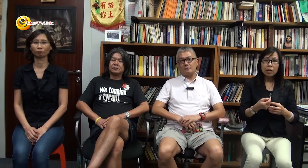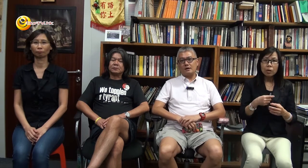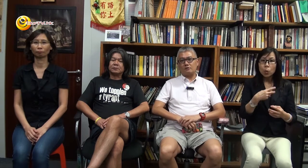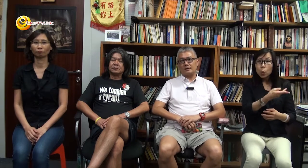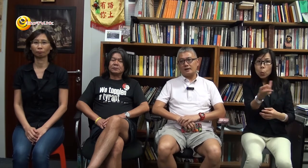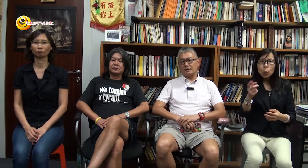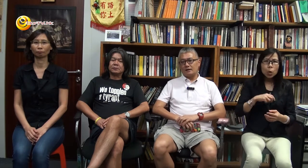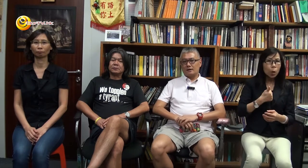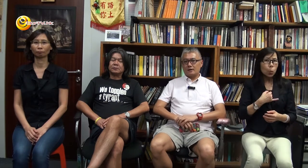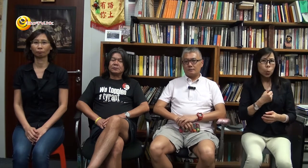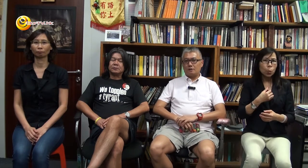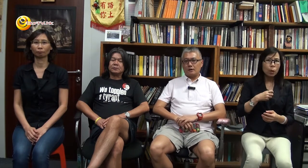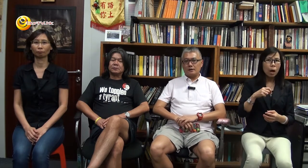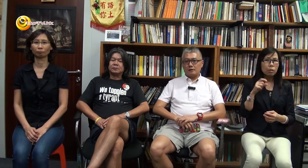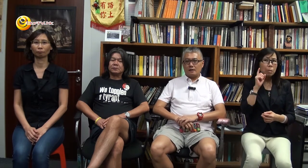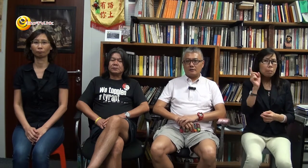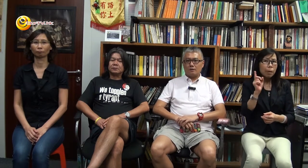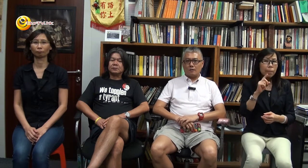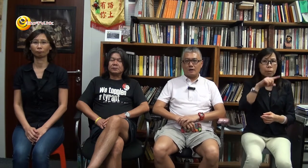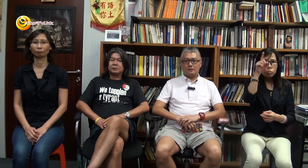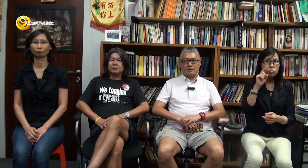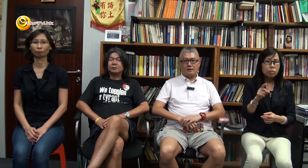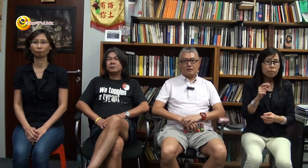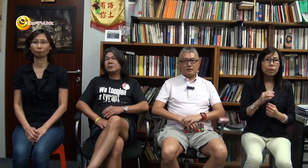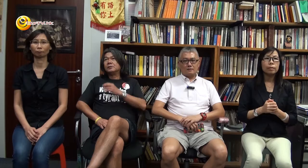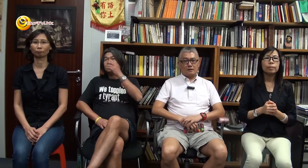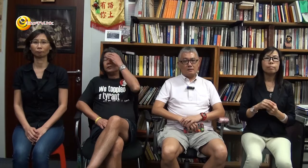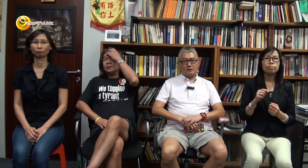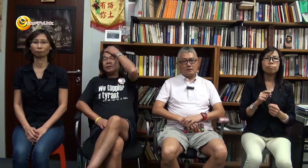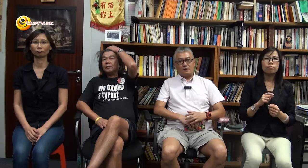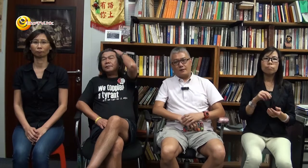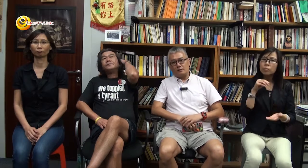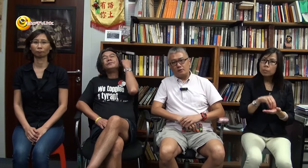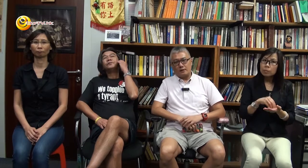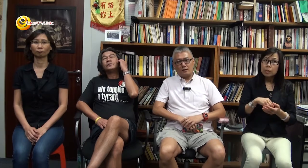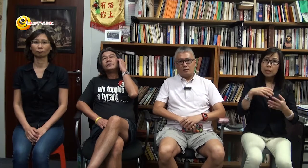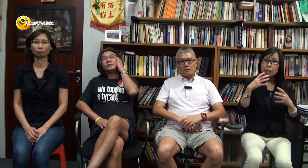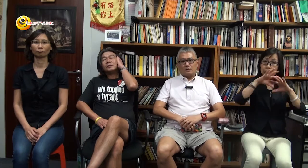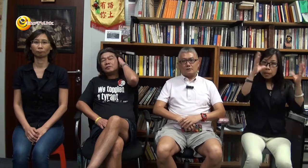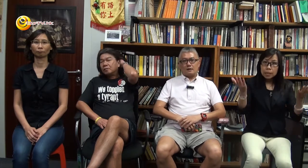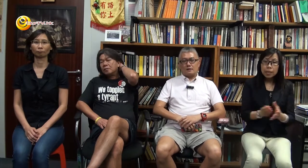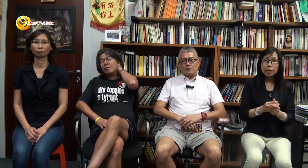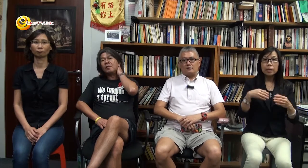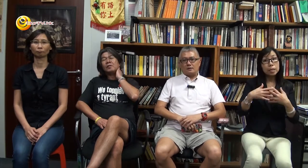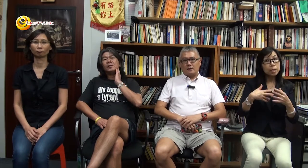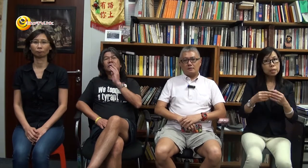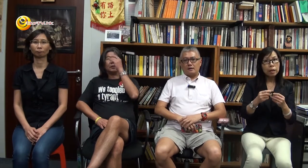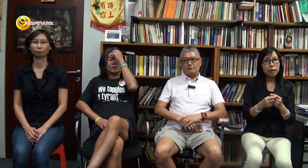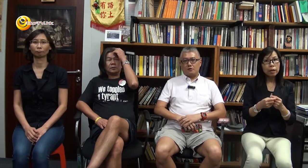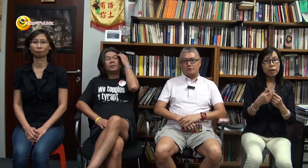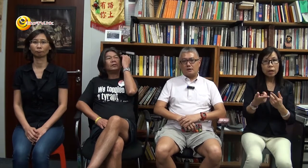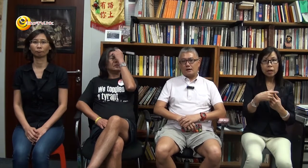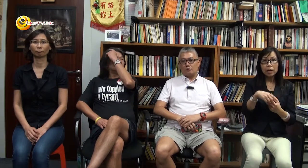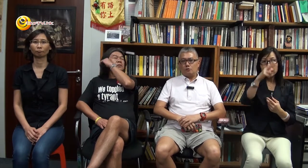测究竟系咩原因啦。咁但好肯定一样嘢就系话，即系成件事其实反映到而家即系梁振英